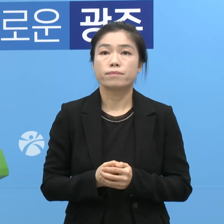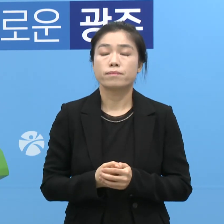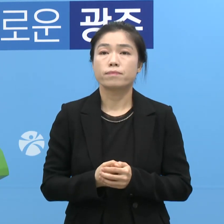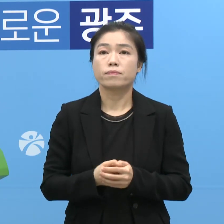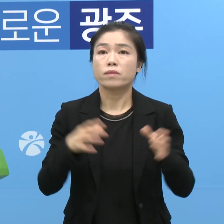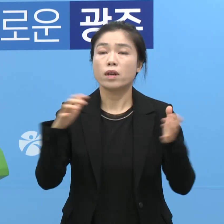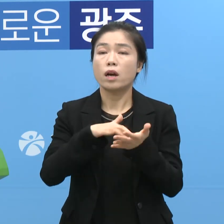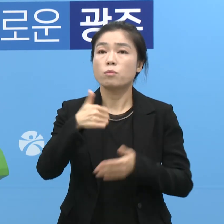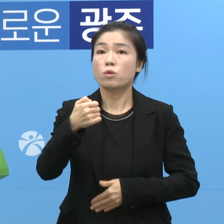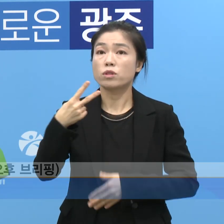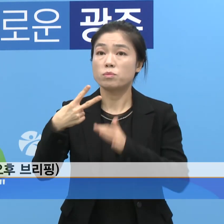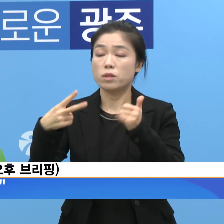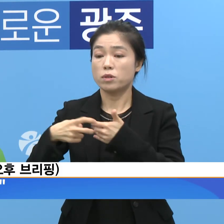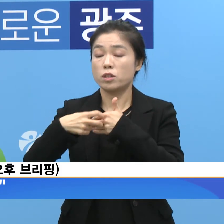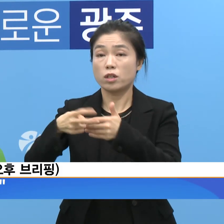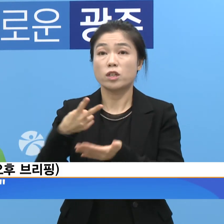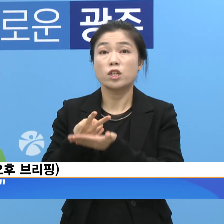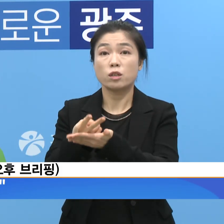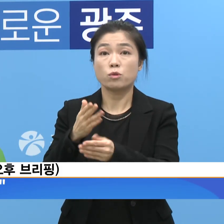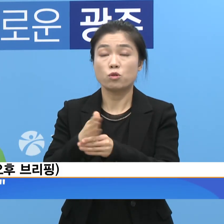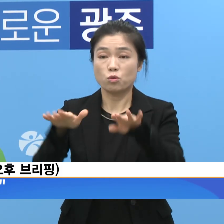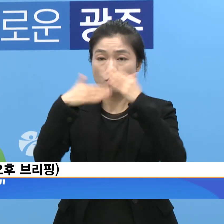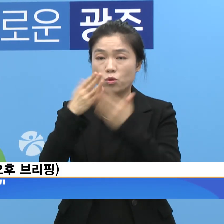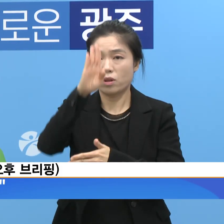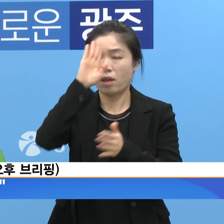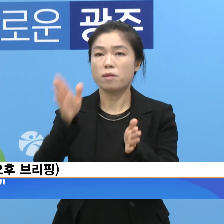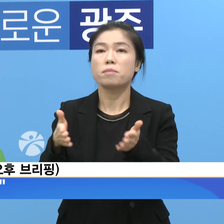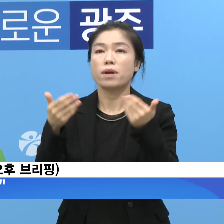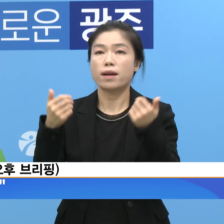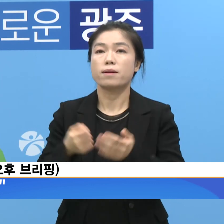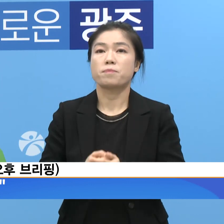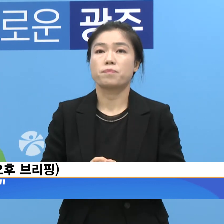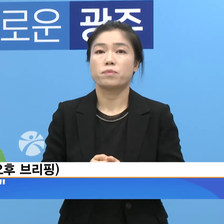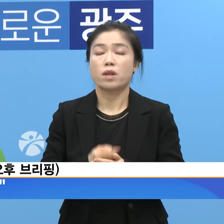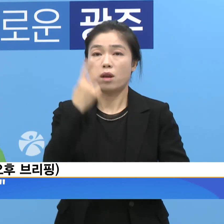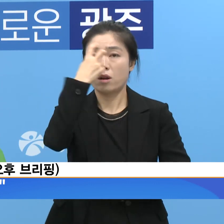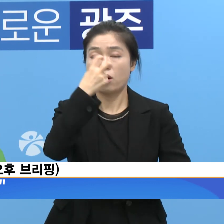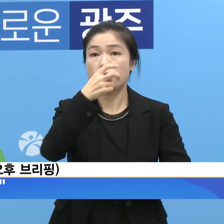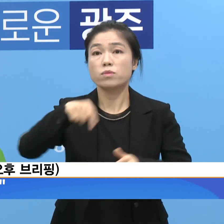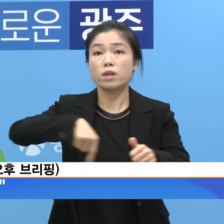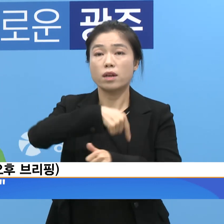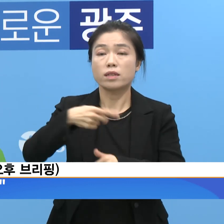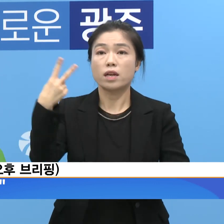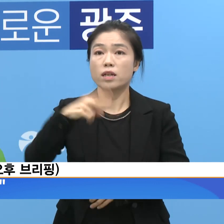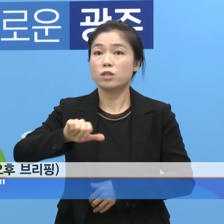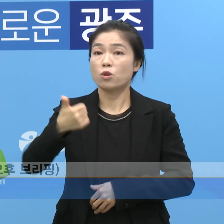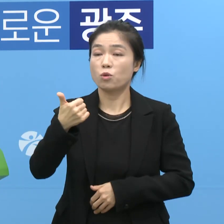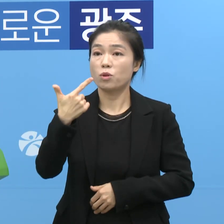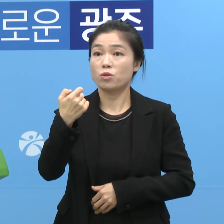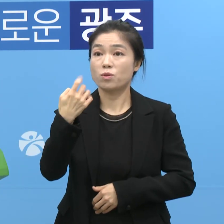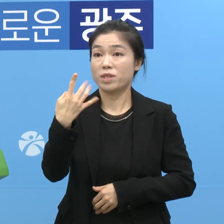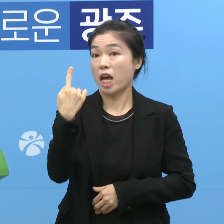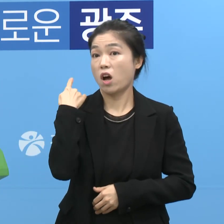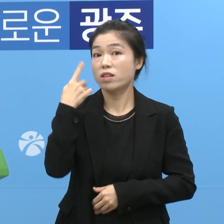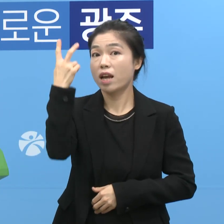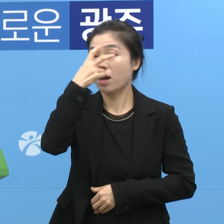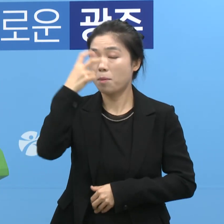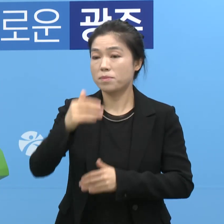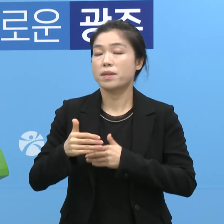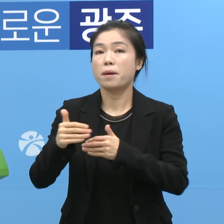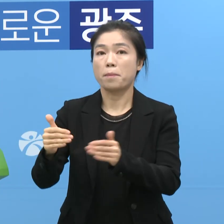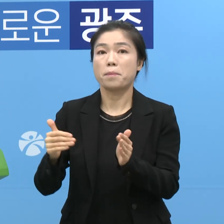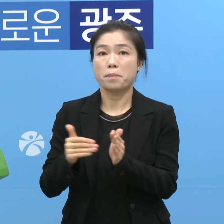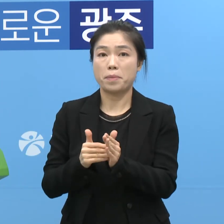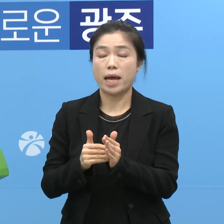모두 52명 지고 이번에는 혼자 보도 경증 입니다 검사 현황 입니다 어제 2564 건 검사 진행